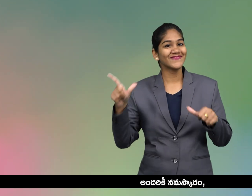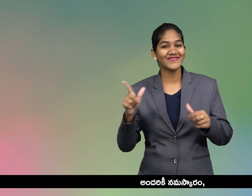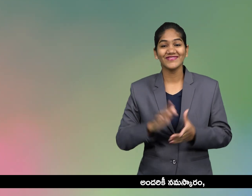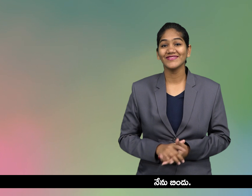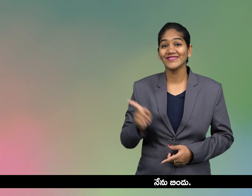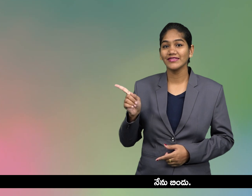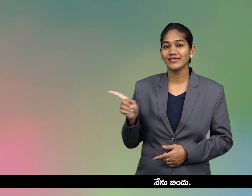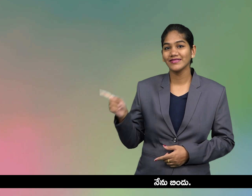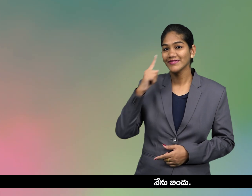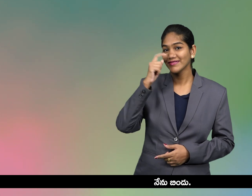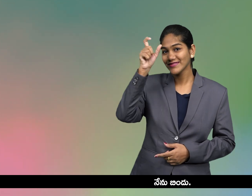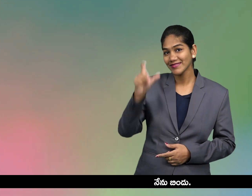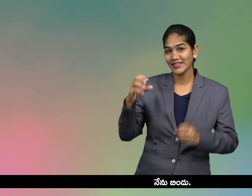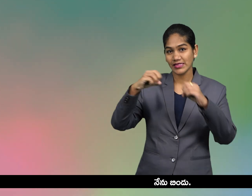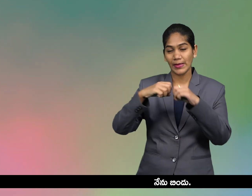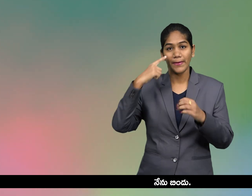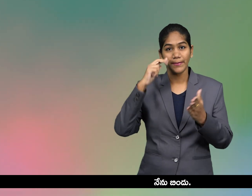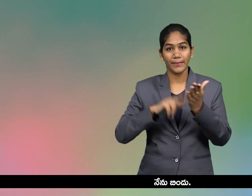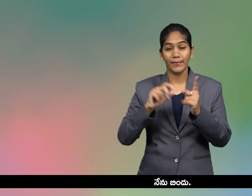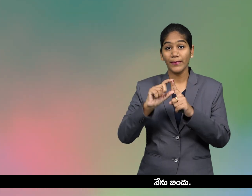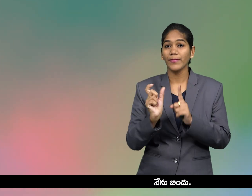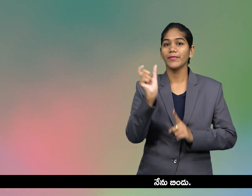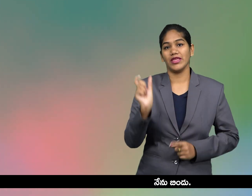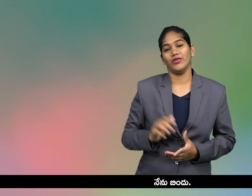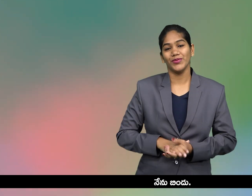అందరికీ నమస్కారం. నేను బిందు.